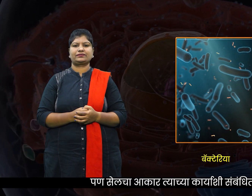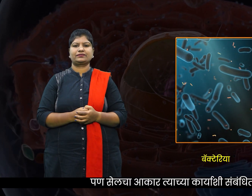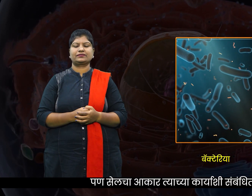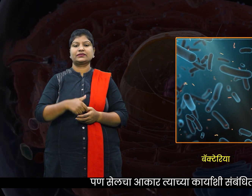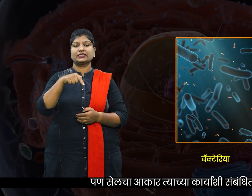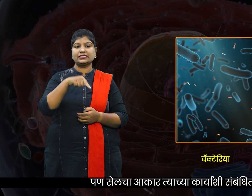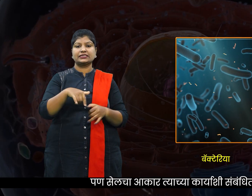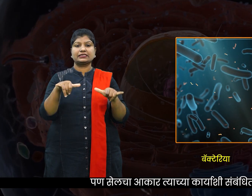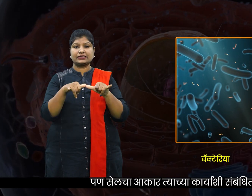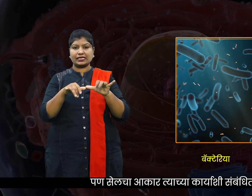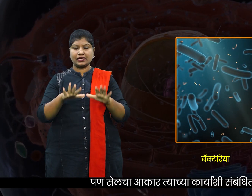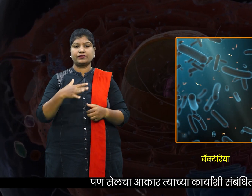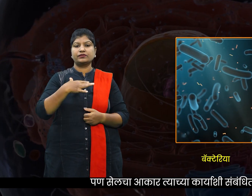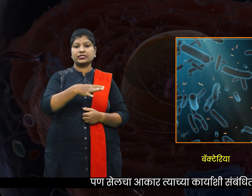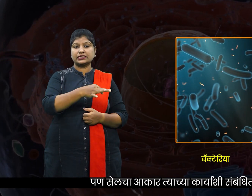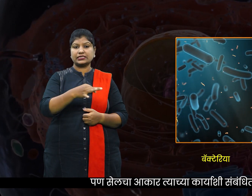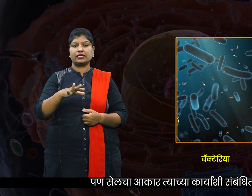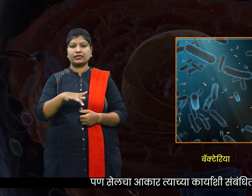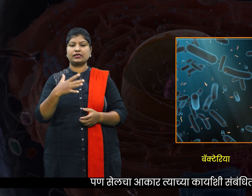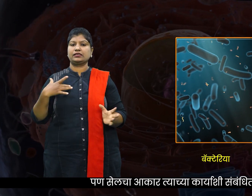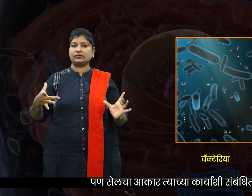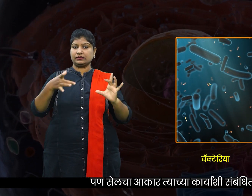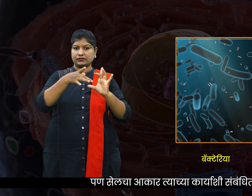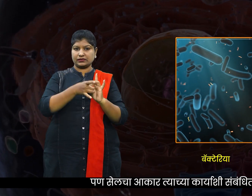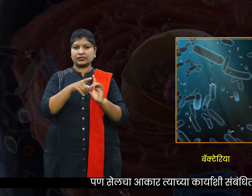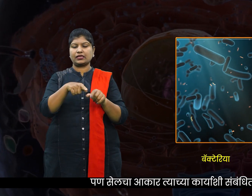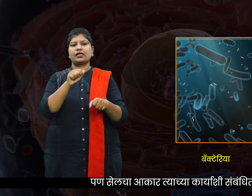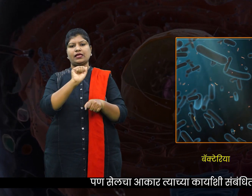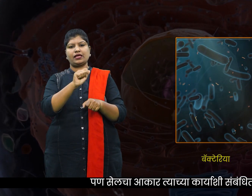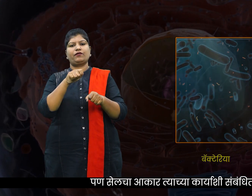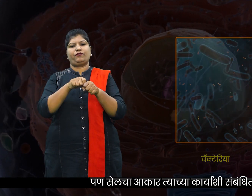पण सेलचा आकार त्याच्या कार्याशी संबंधित आहे.